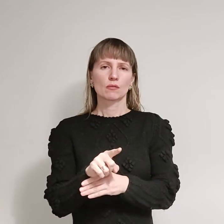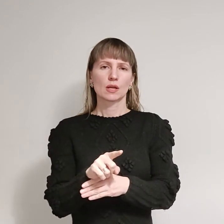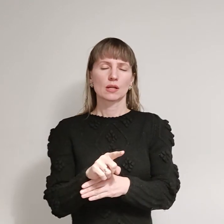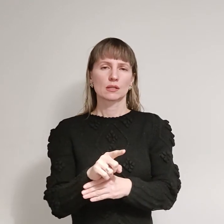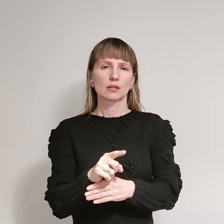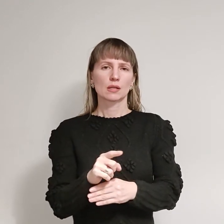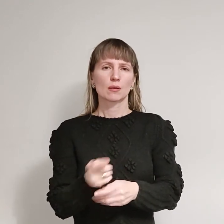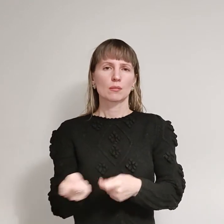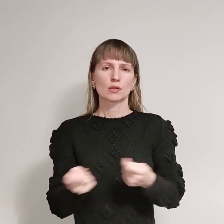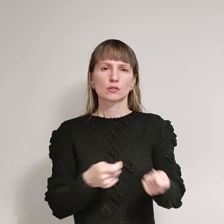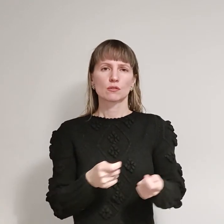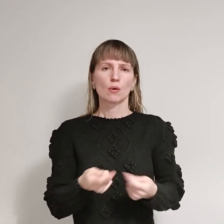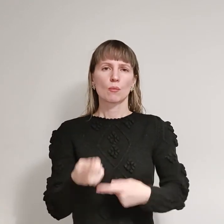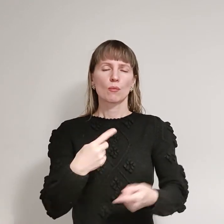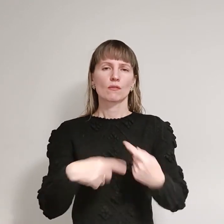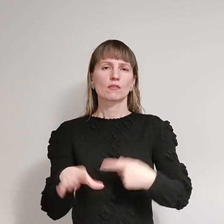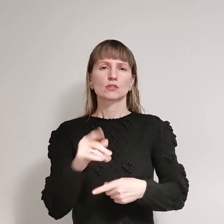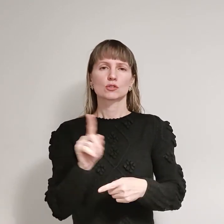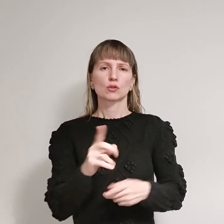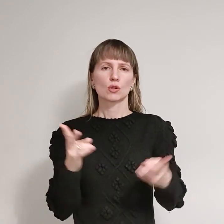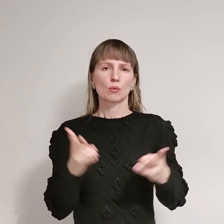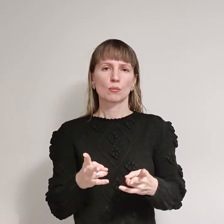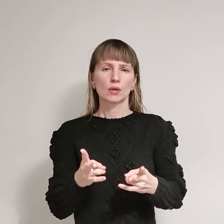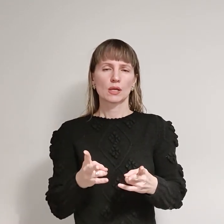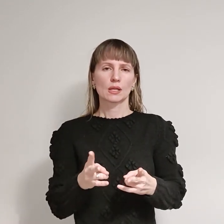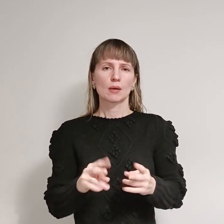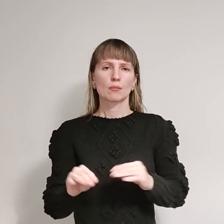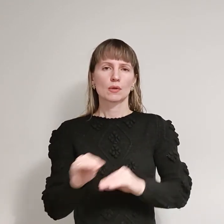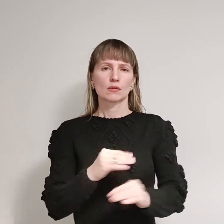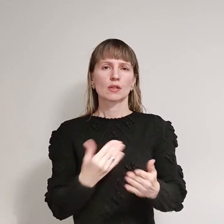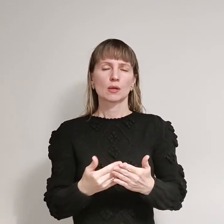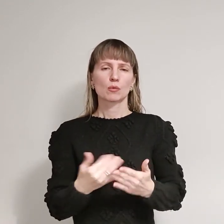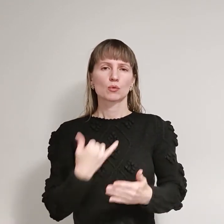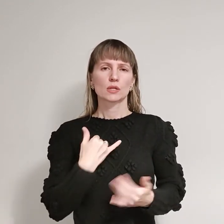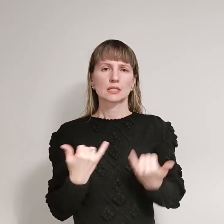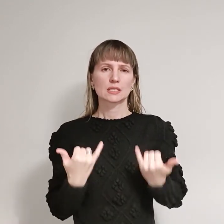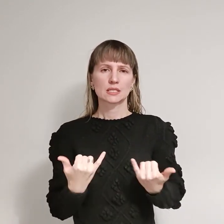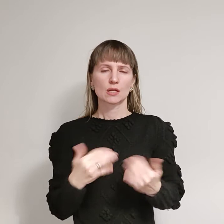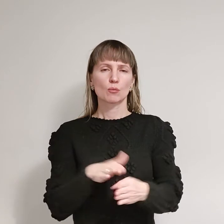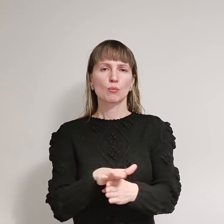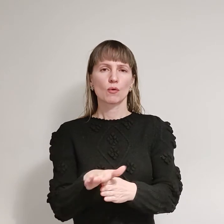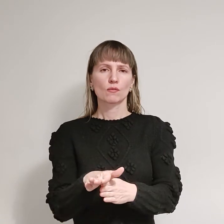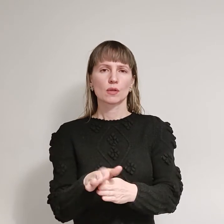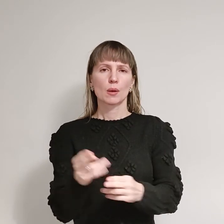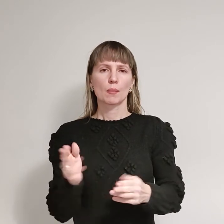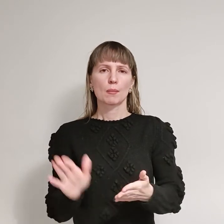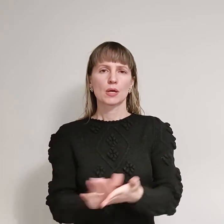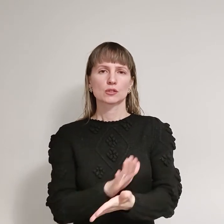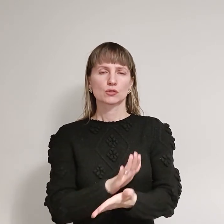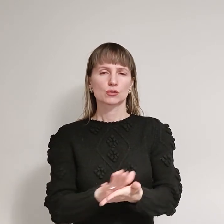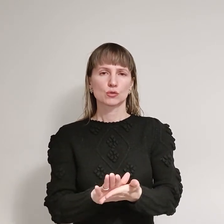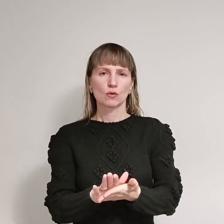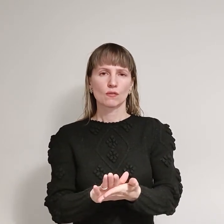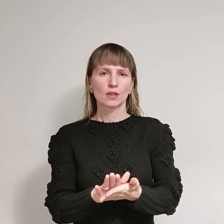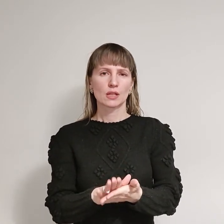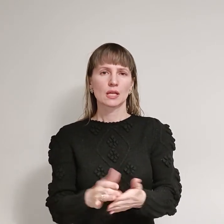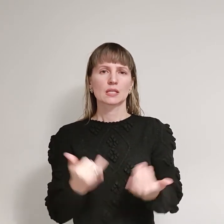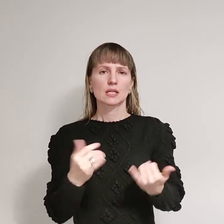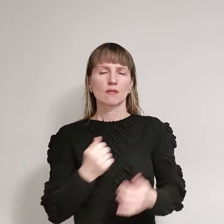передрасування, повернення, все, що необхідно. Передрасування, наприклад, у нас зараз воно повністю безкоштовне. Зараз на воєнний час